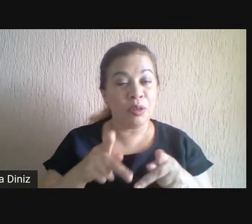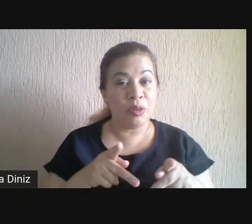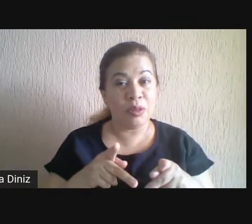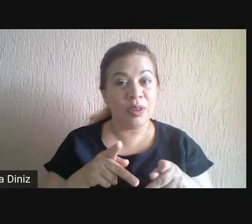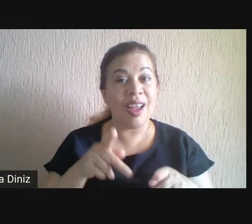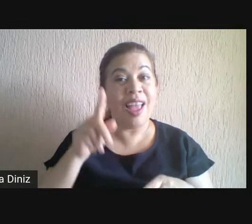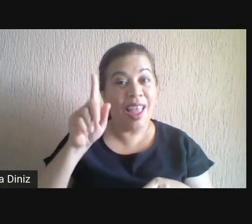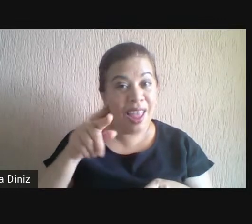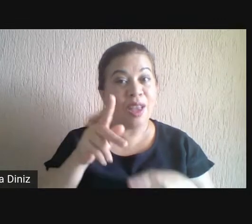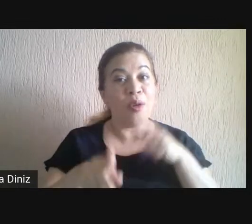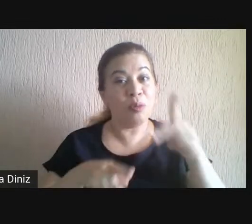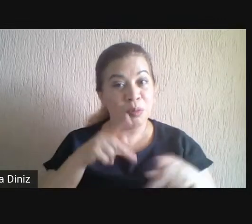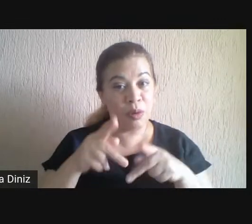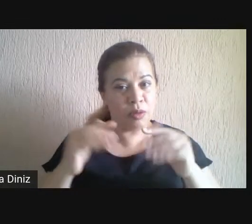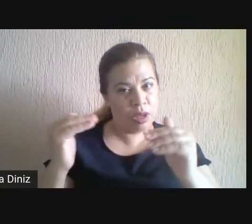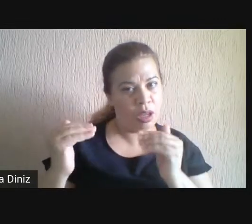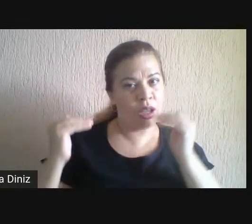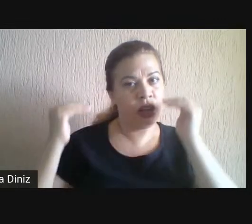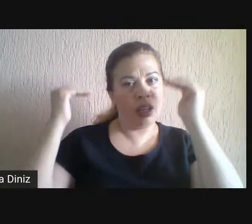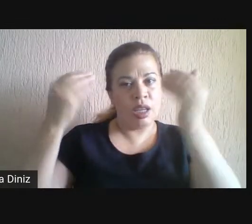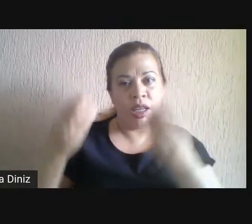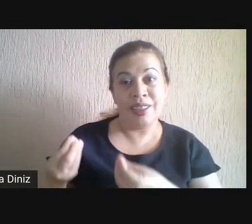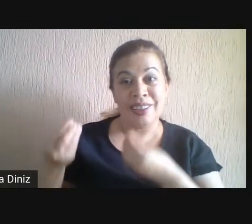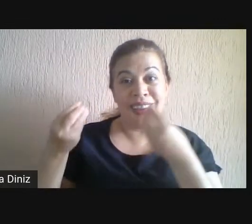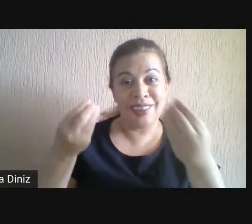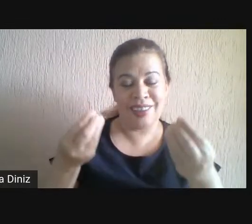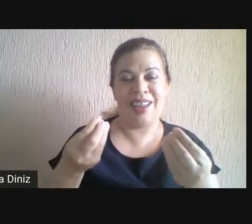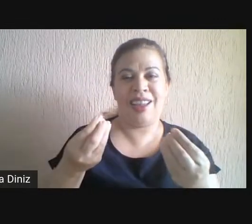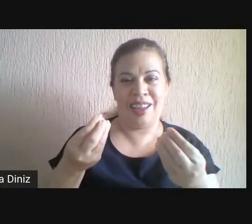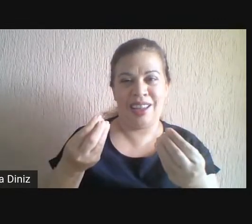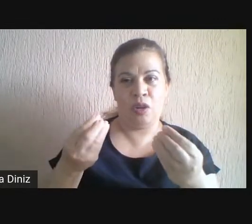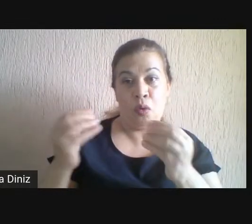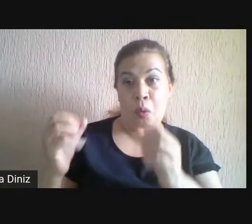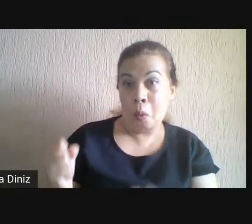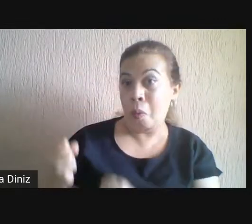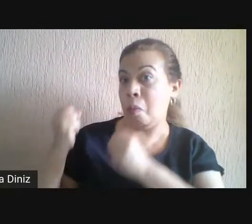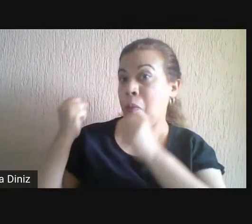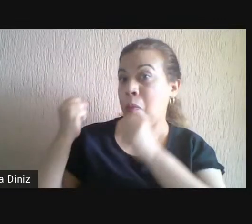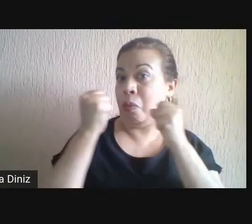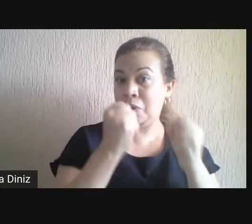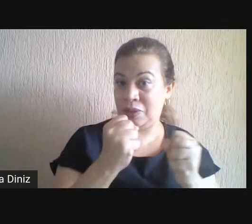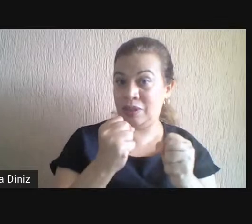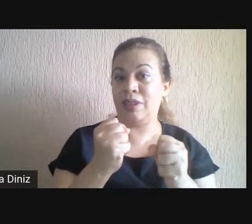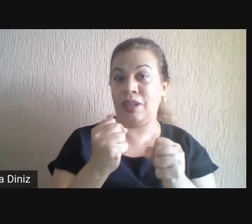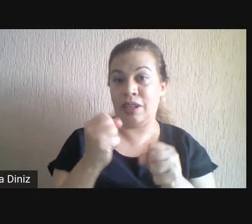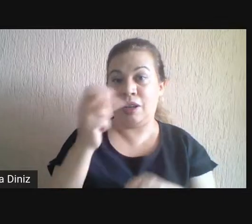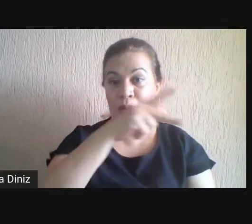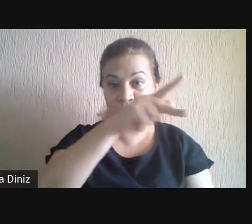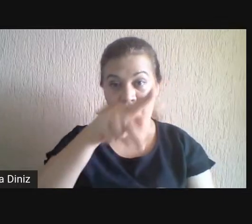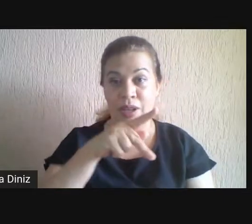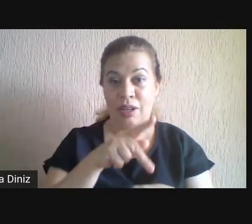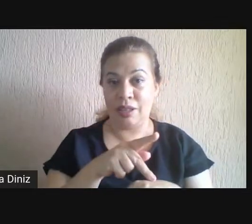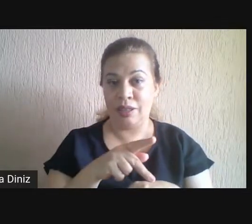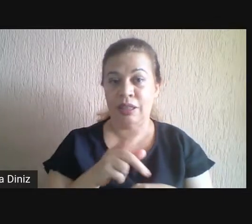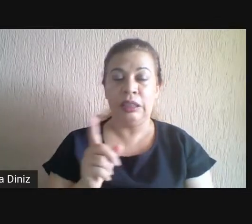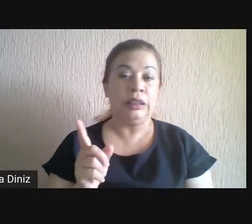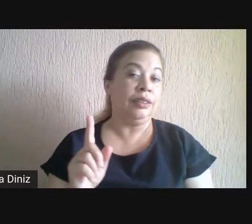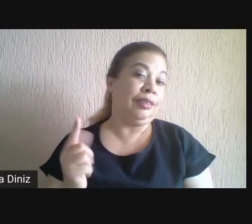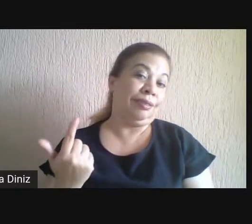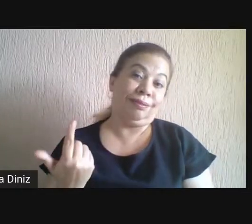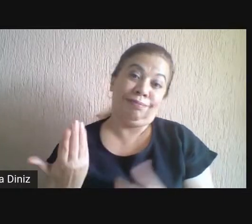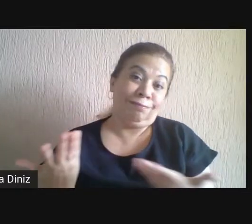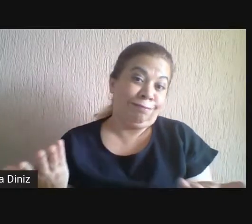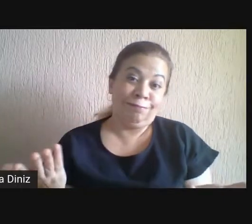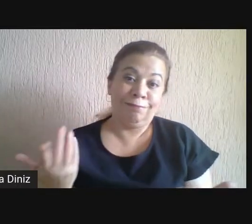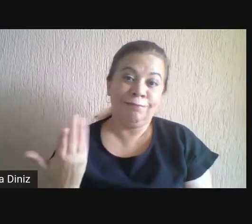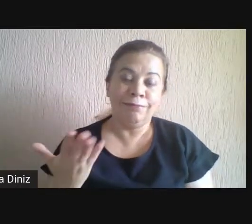povo. E que delega essa soberania à nação. Então não há soberania absoluta para